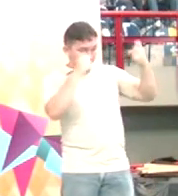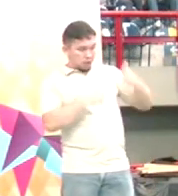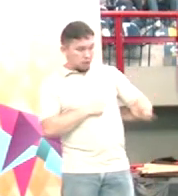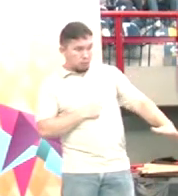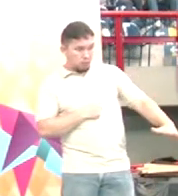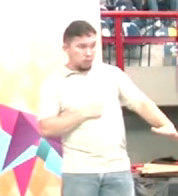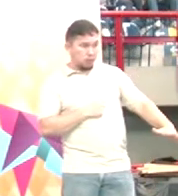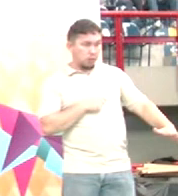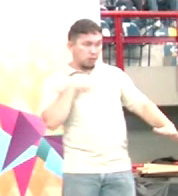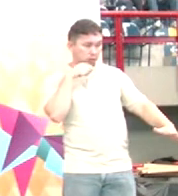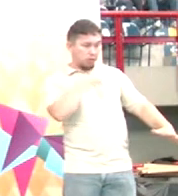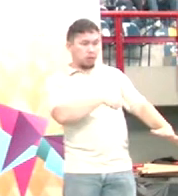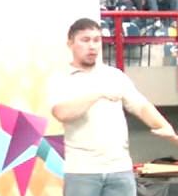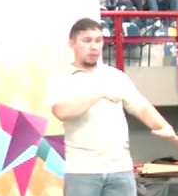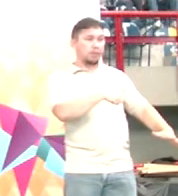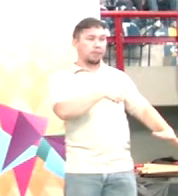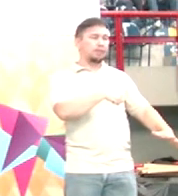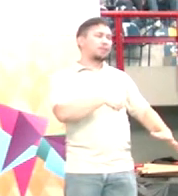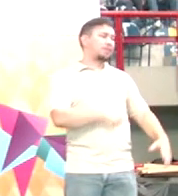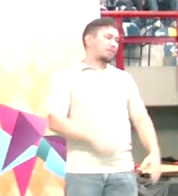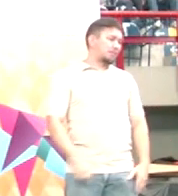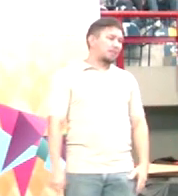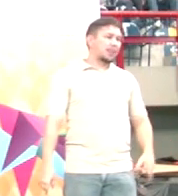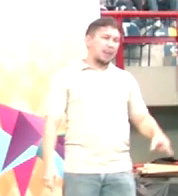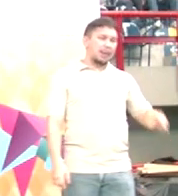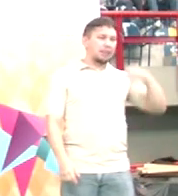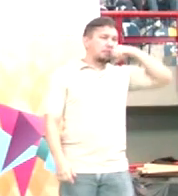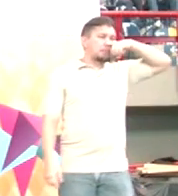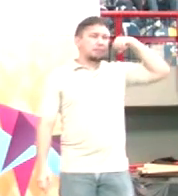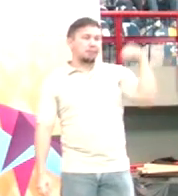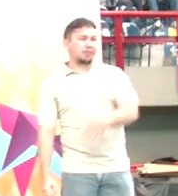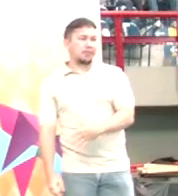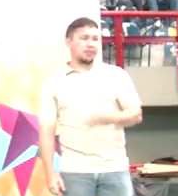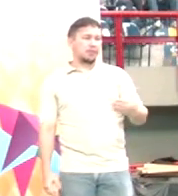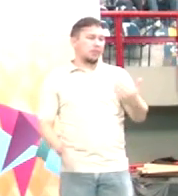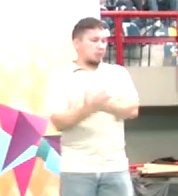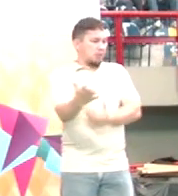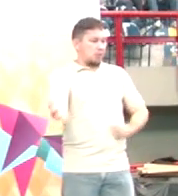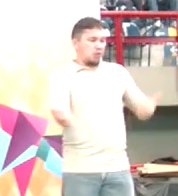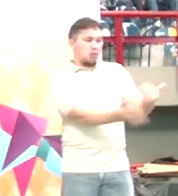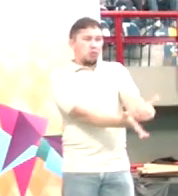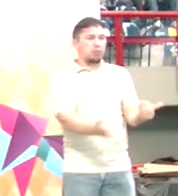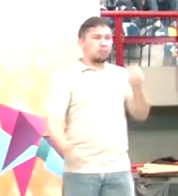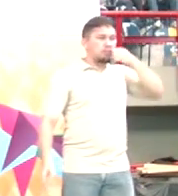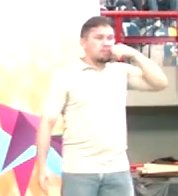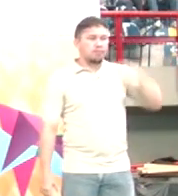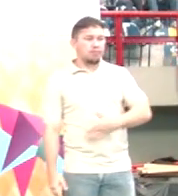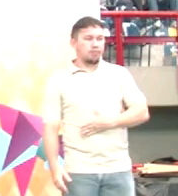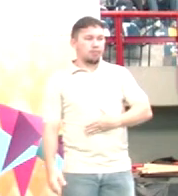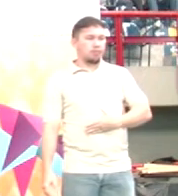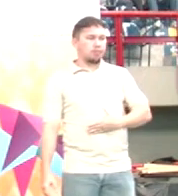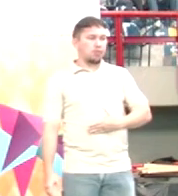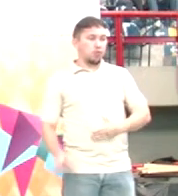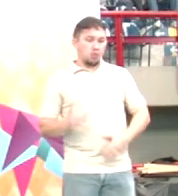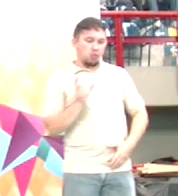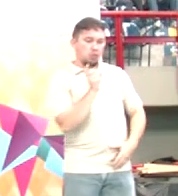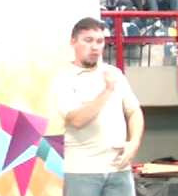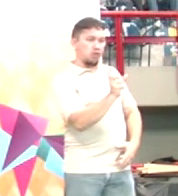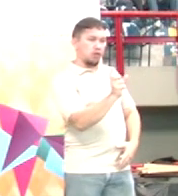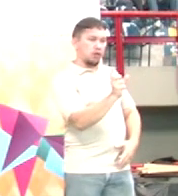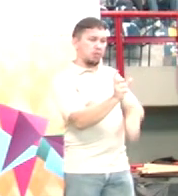a criança é uma atitude bárbara ou é uma barbárie. Como você está usando o verbo